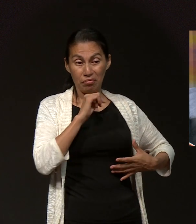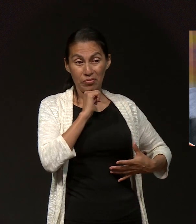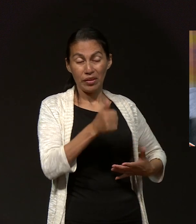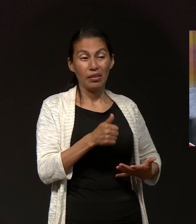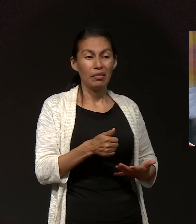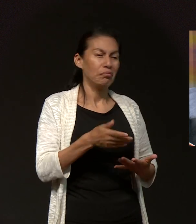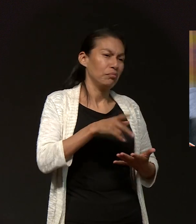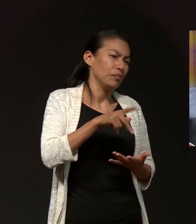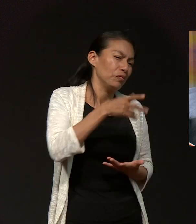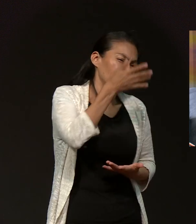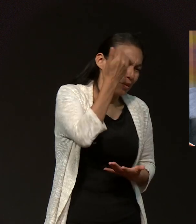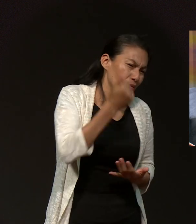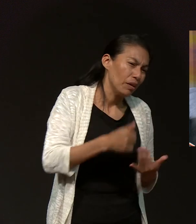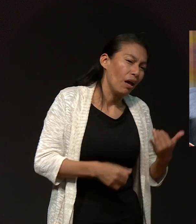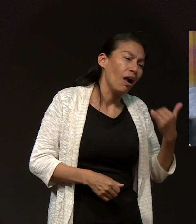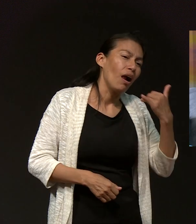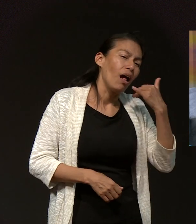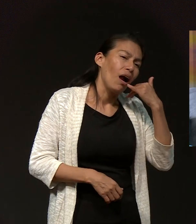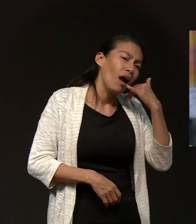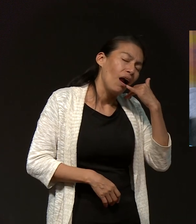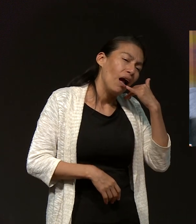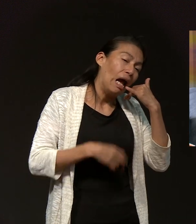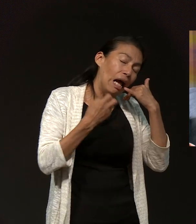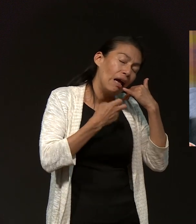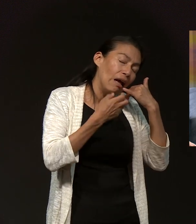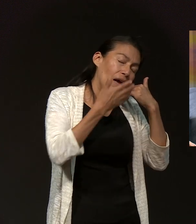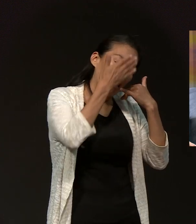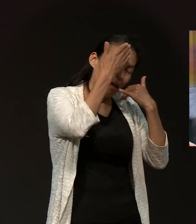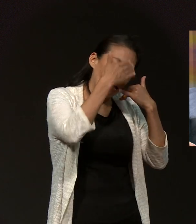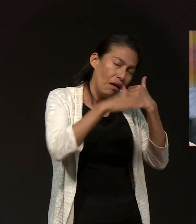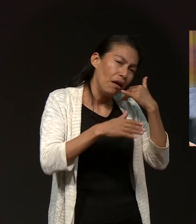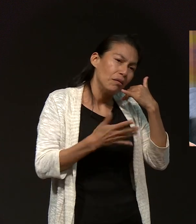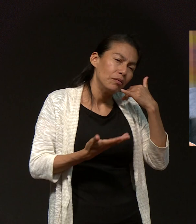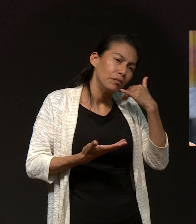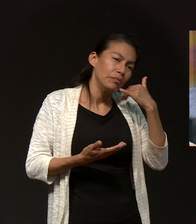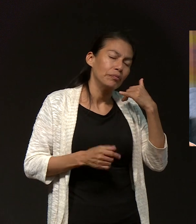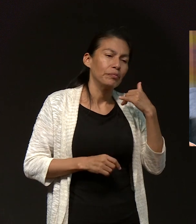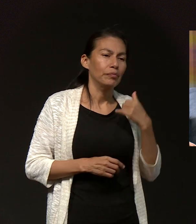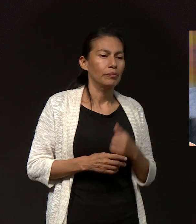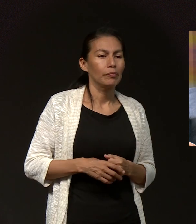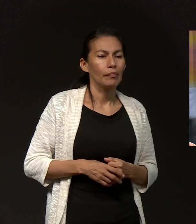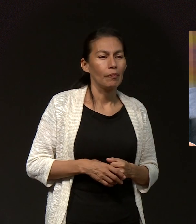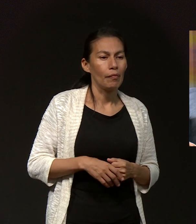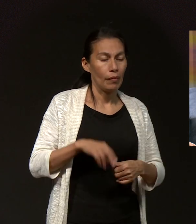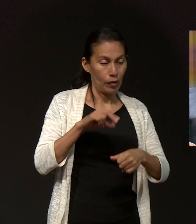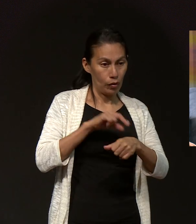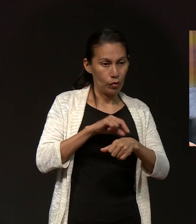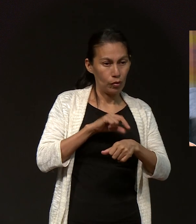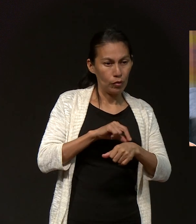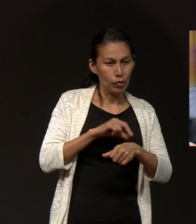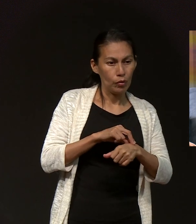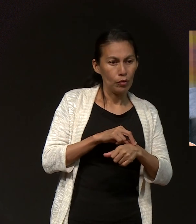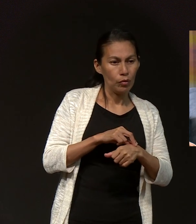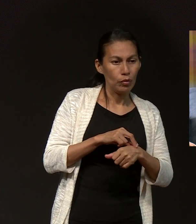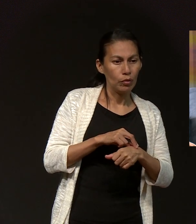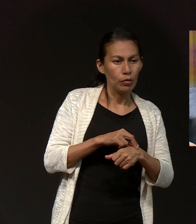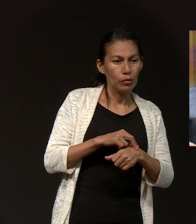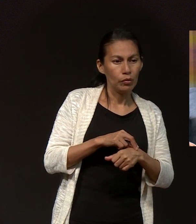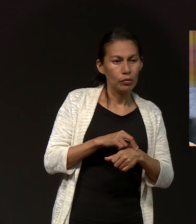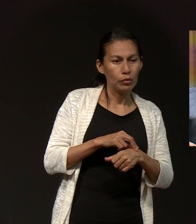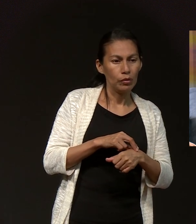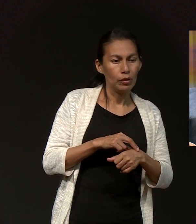sabía si lo ibas a volver a ver o no, y volver a hablar y todo. Solo esa llamada. Entonces, en esas llamadas con el médico, que eran